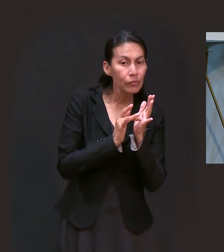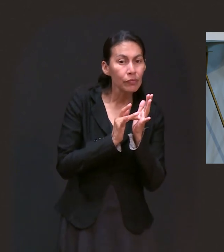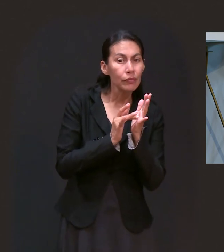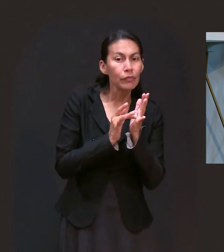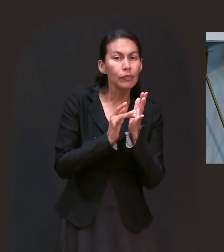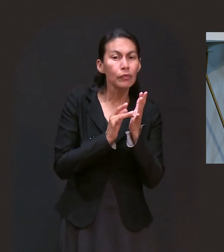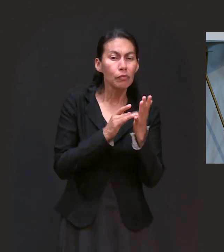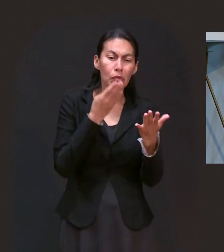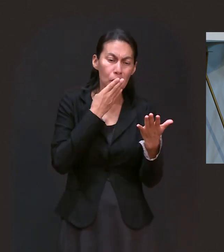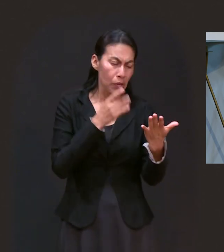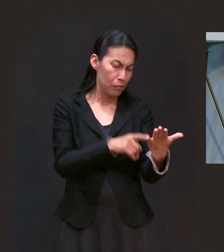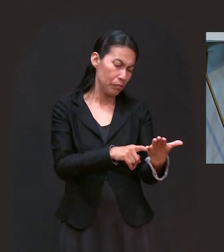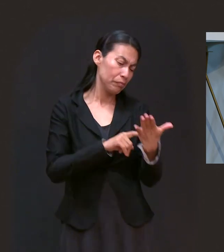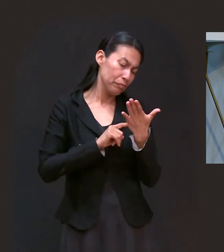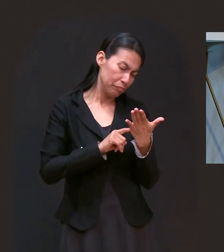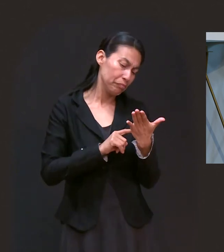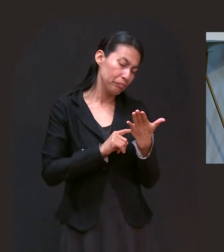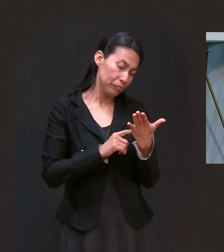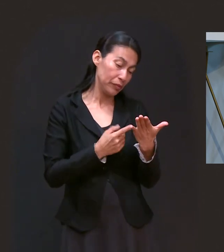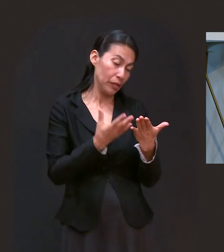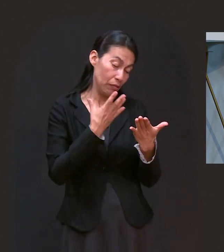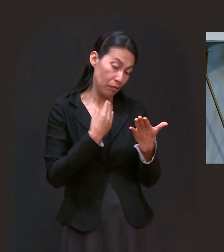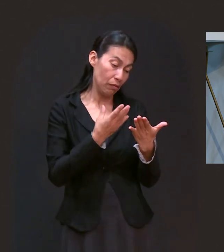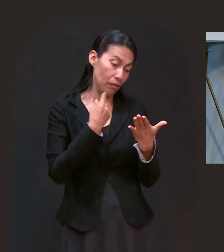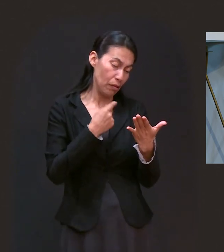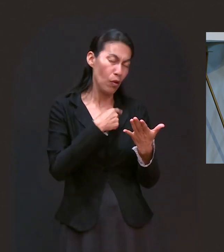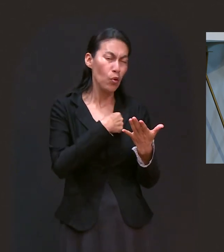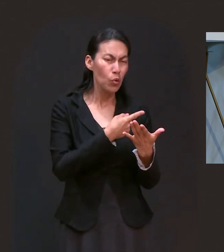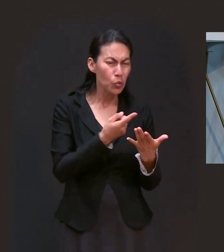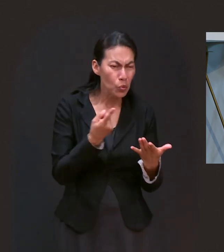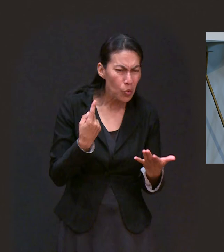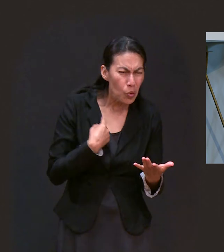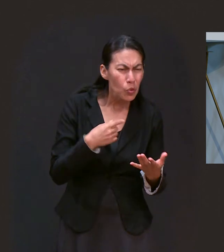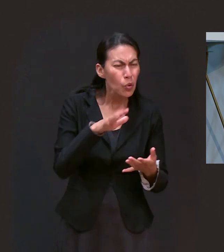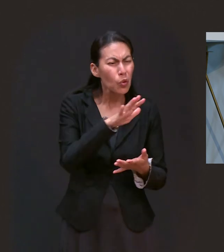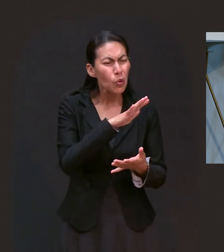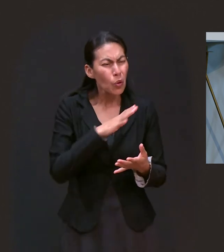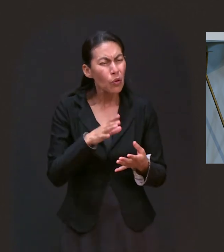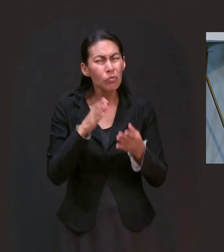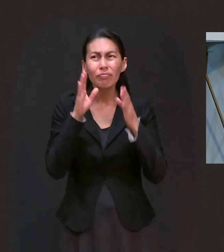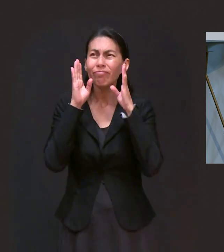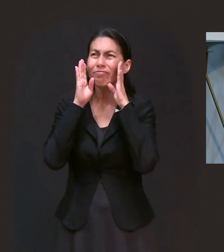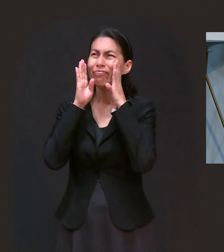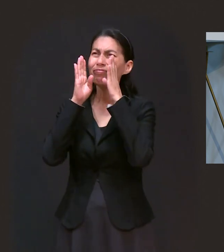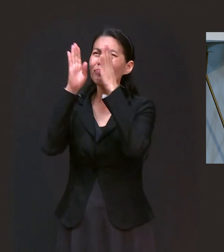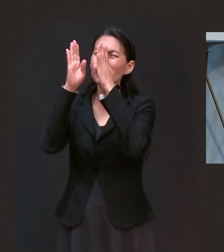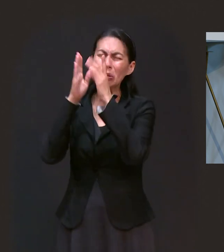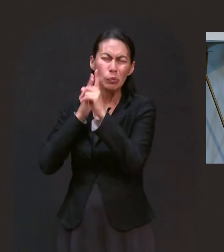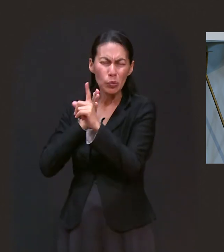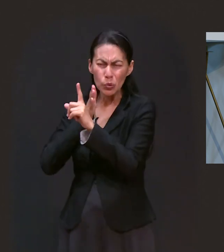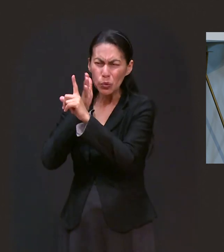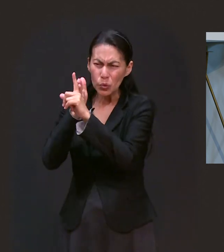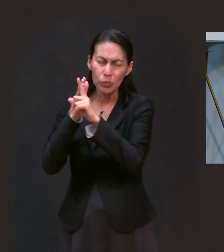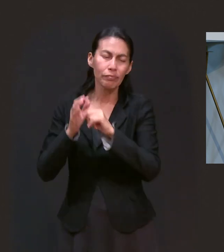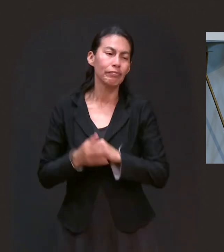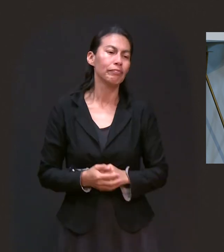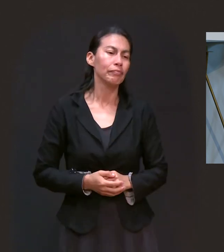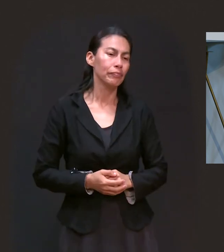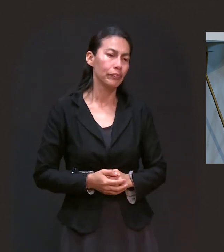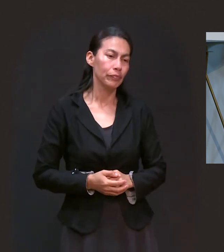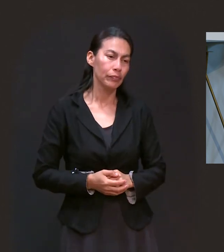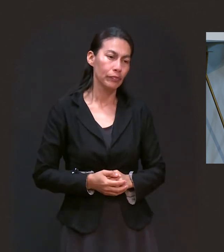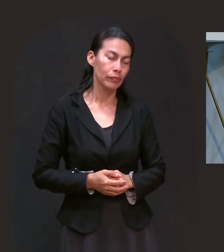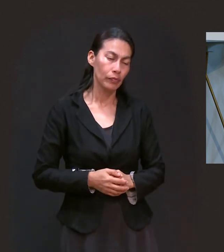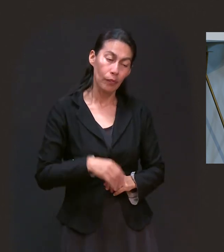eso es lo que jesús nos está indicando en su palabra que tenemos que tener esa certidumbre no en